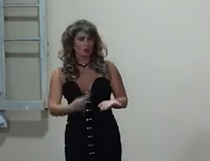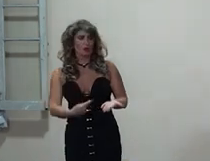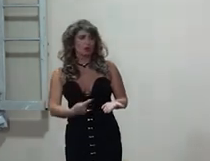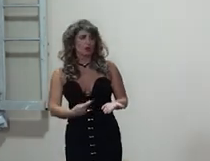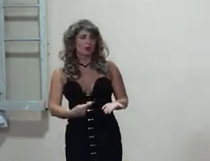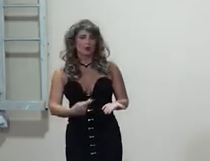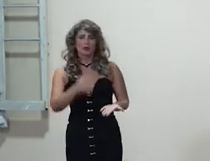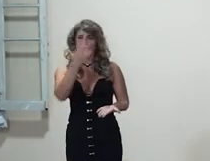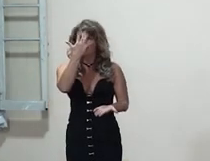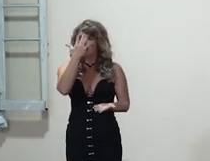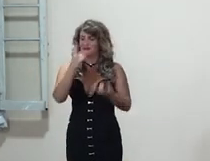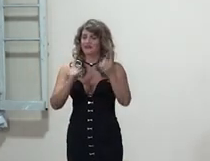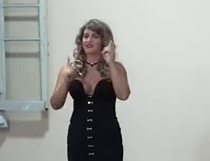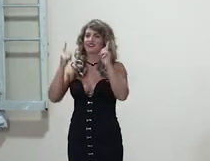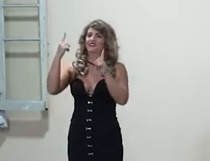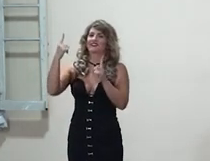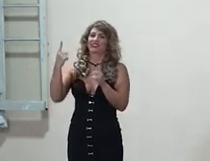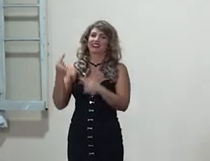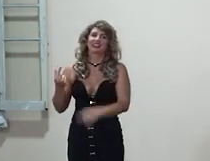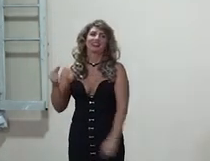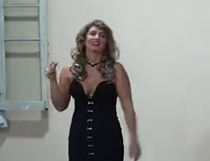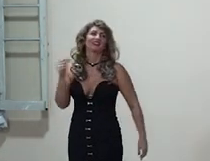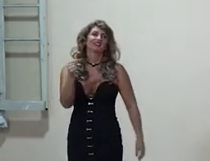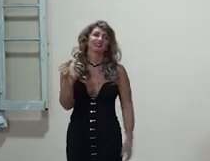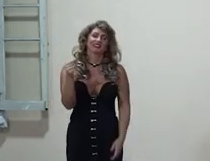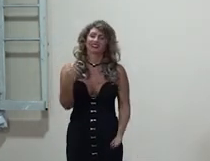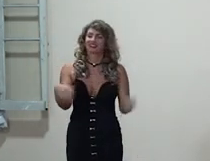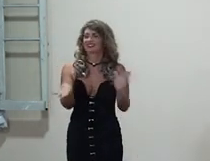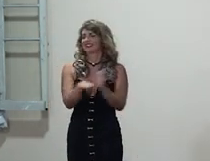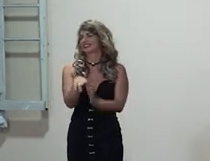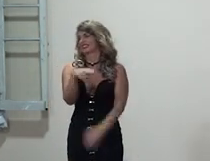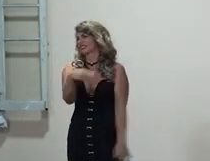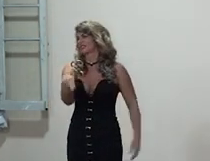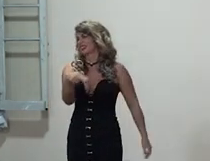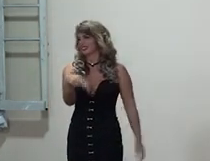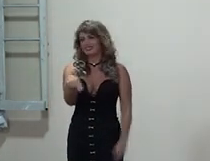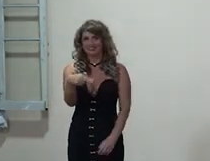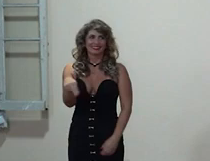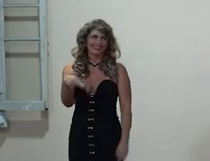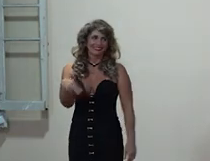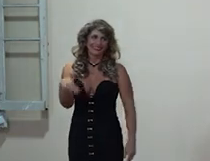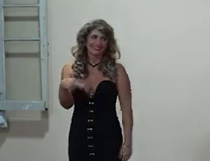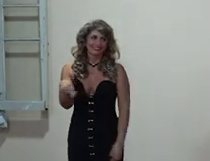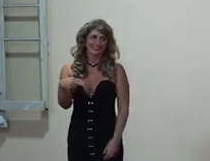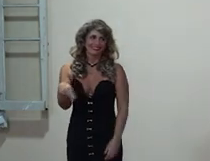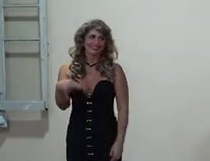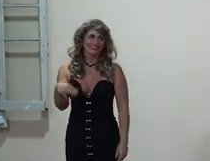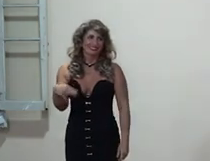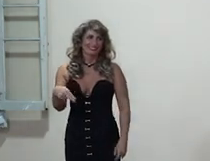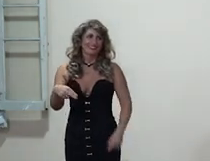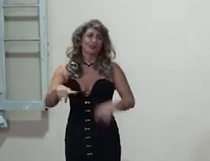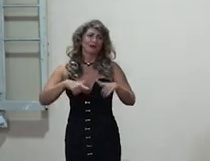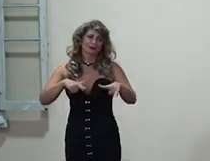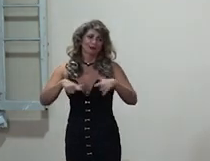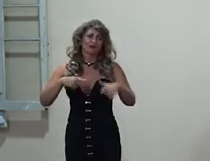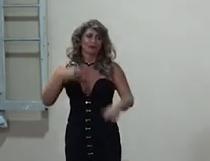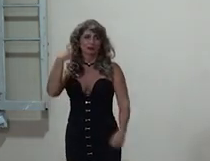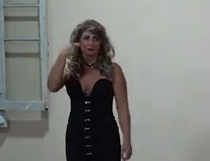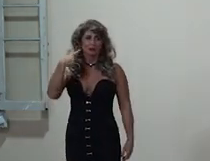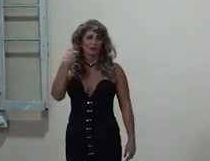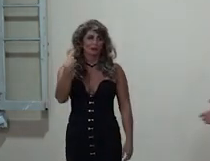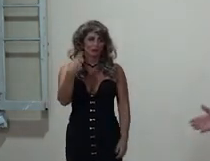De fevereiro, o pendrive chegou em novembro. O serviço público,